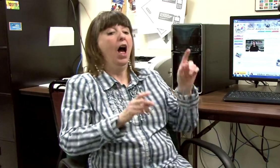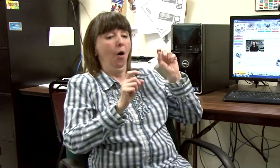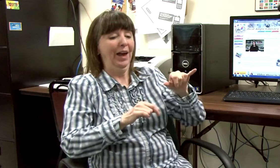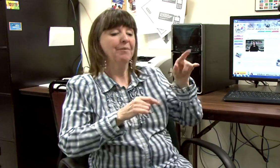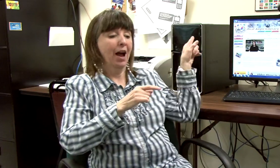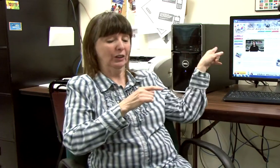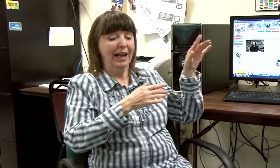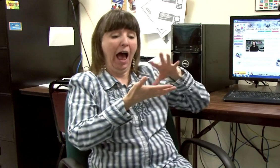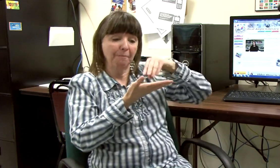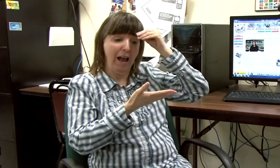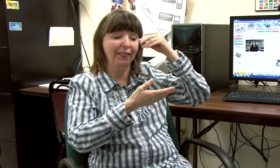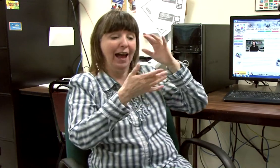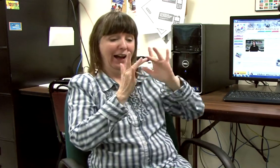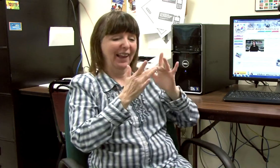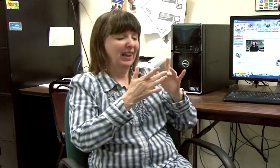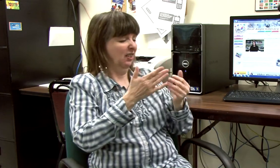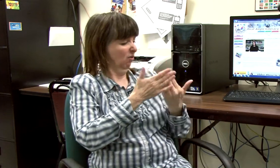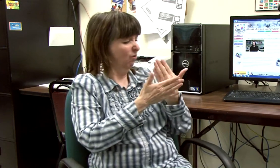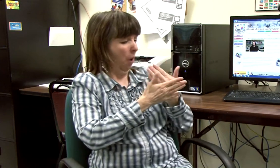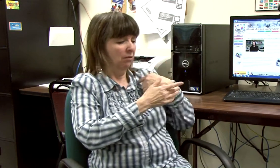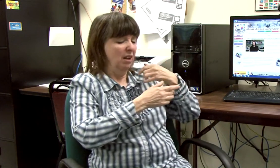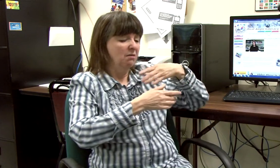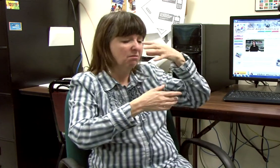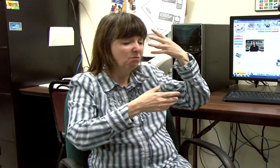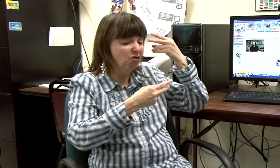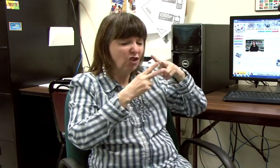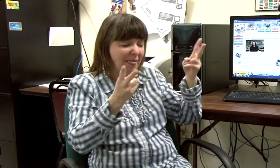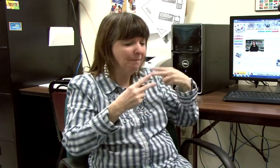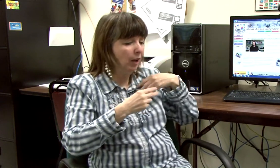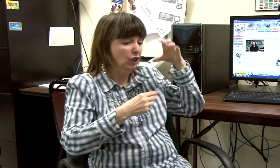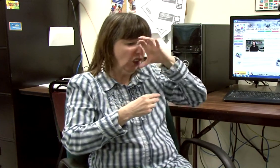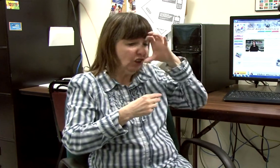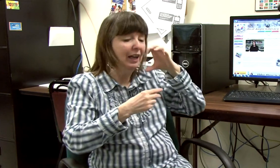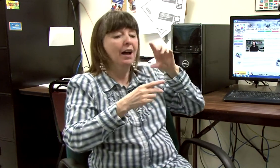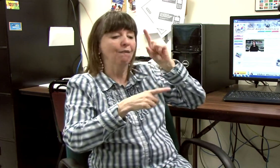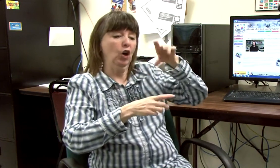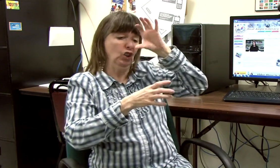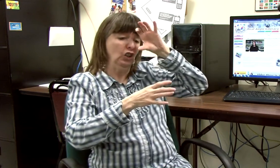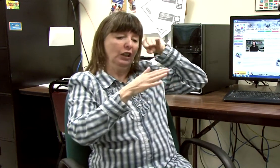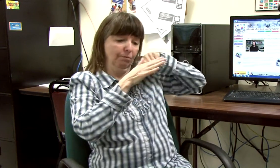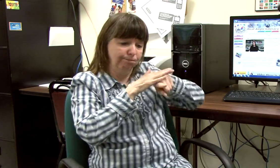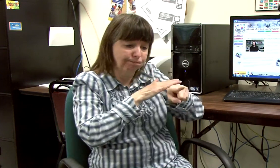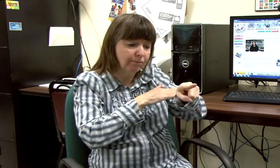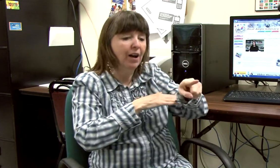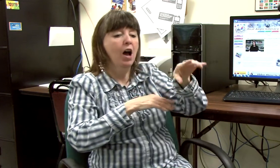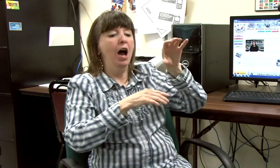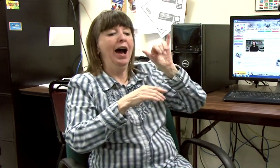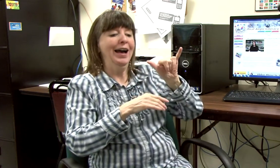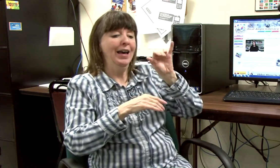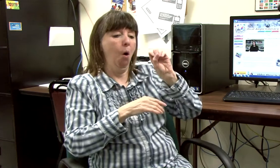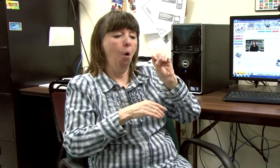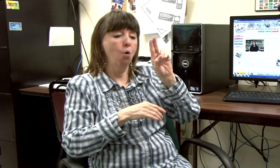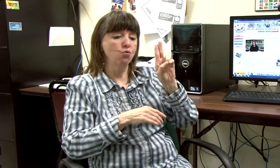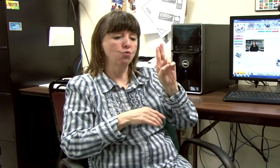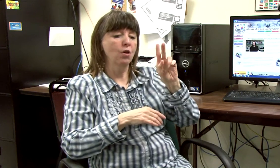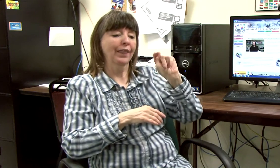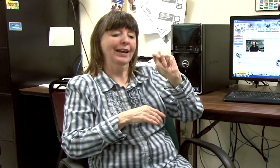Pour apprendre les nouvelles technologies dans Internet que je ne connais pas, je cherche de l'aide dans les vidéos de YouTube. Il faut qu'il y ait